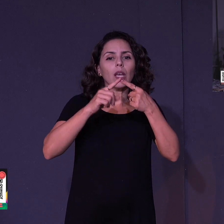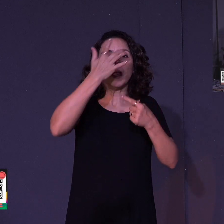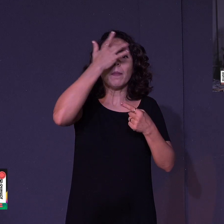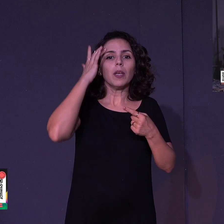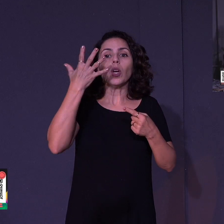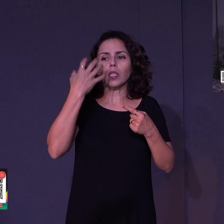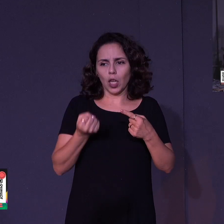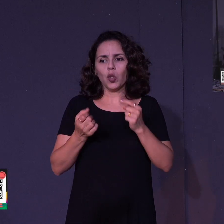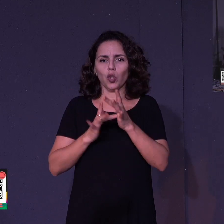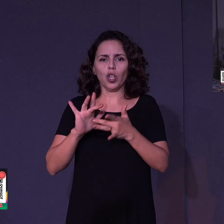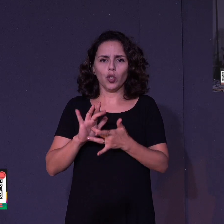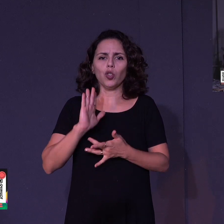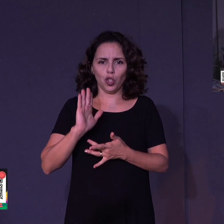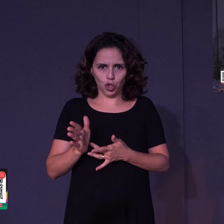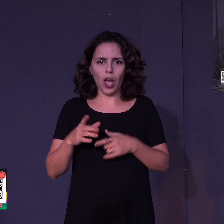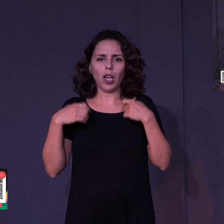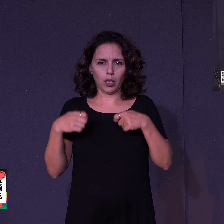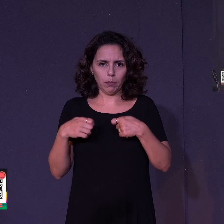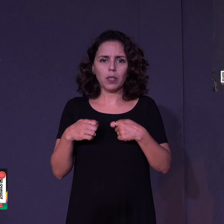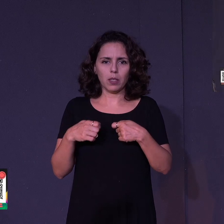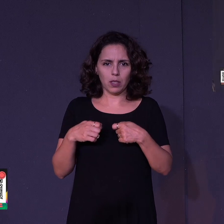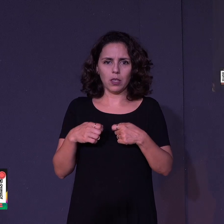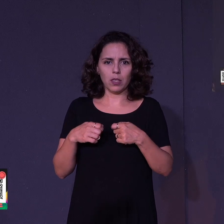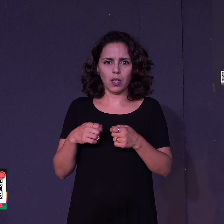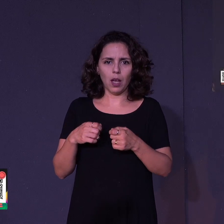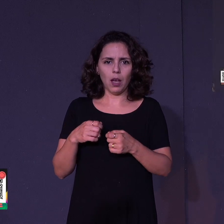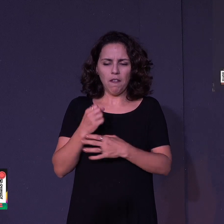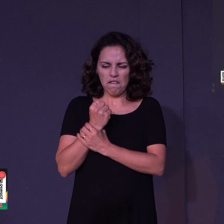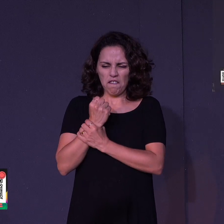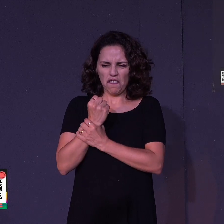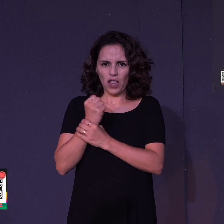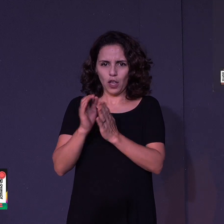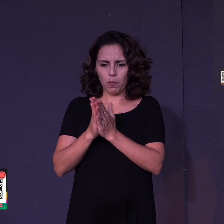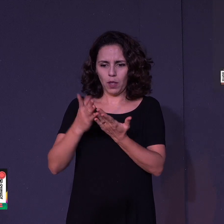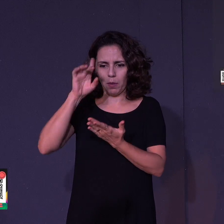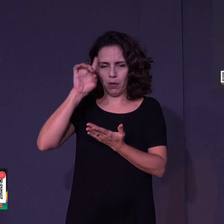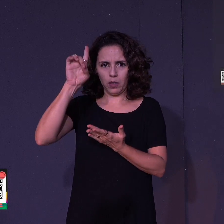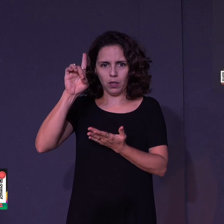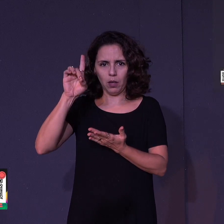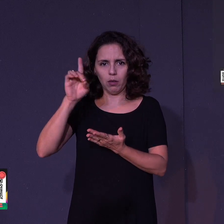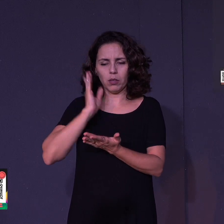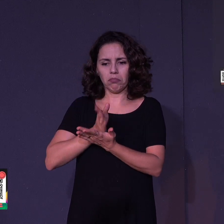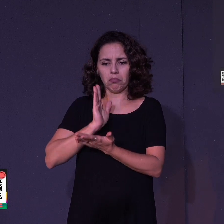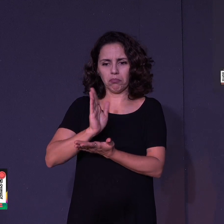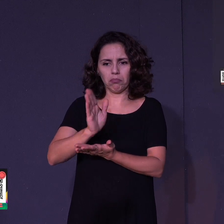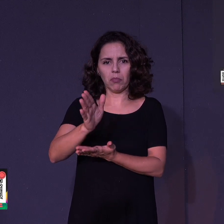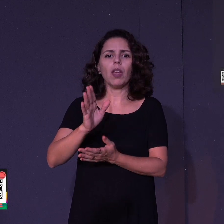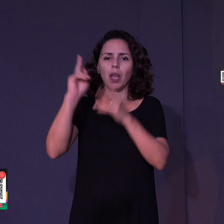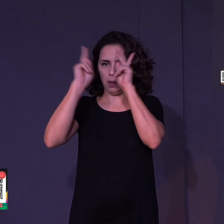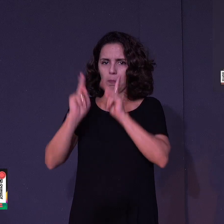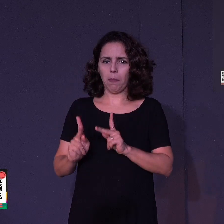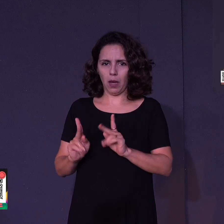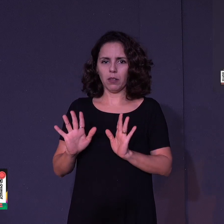e que precisam se apropriar ainda mais da verdade da palavra e caminhar em paz. Esses somos eu,